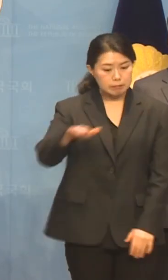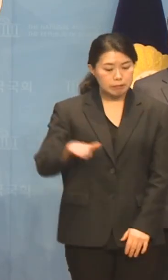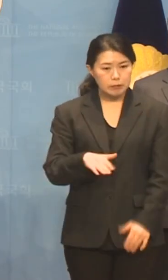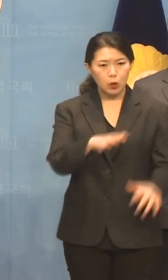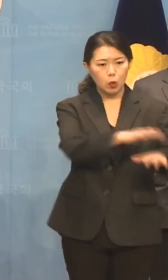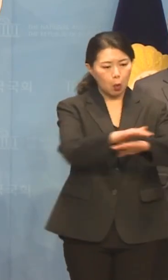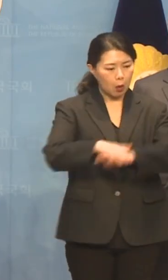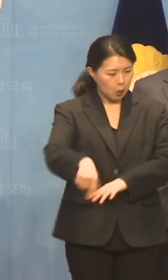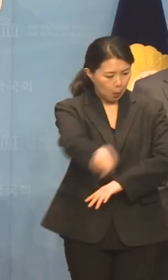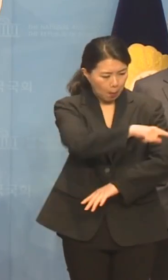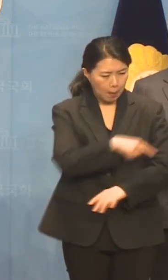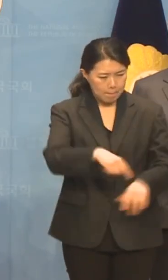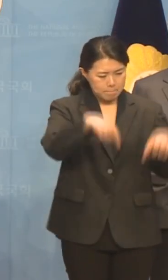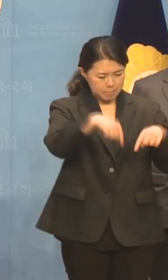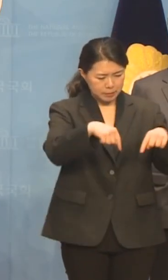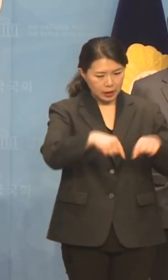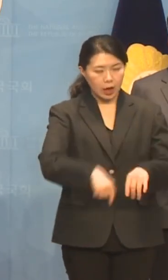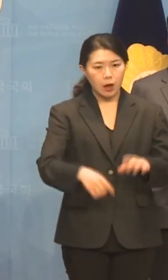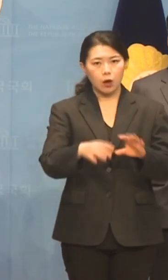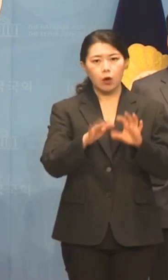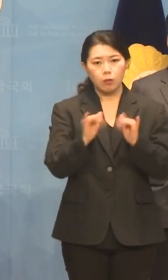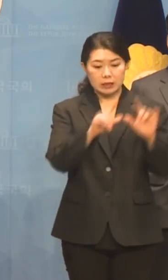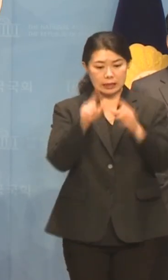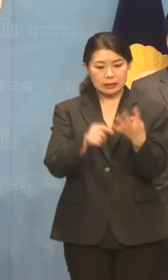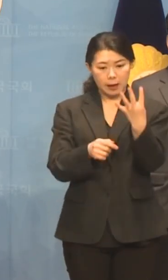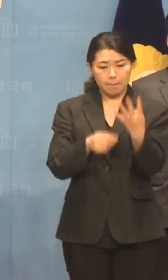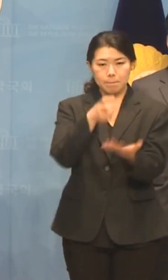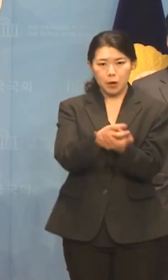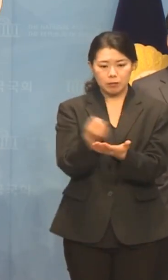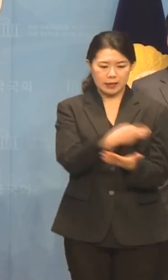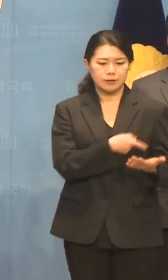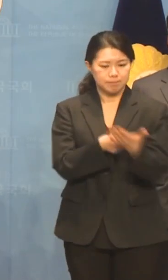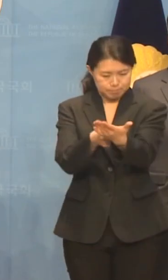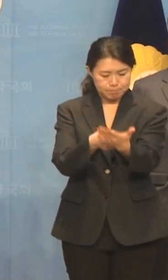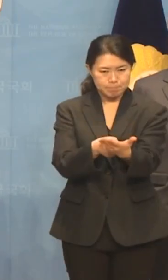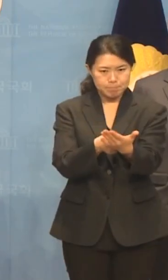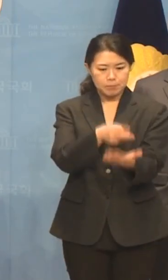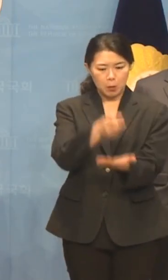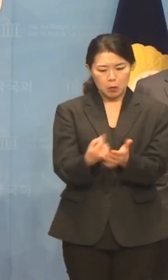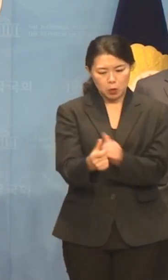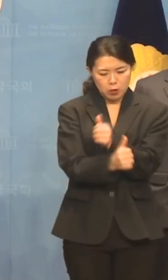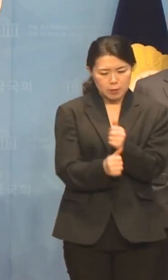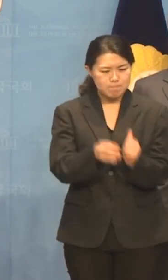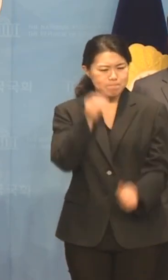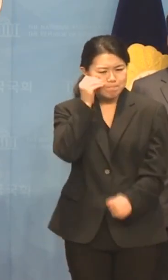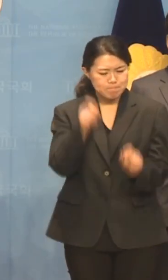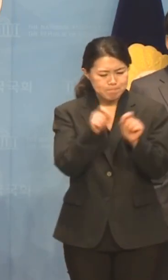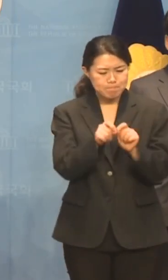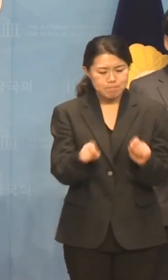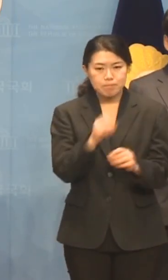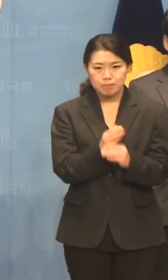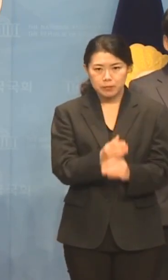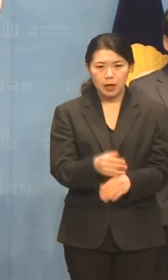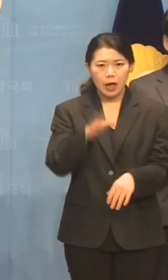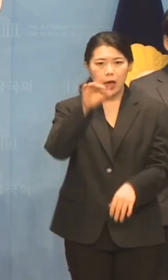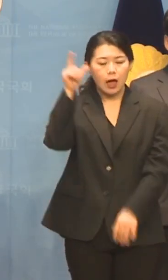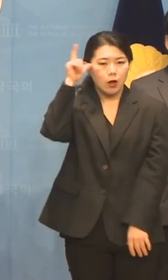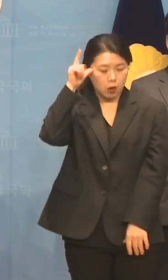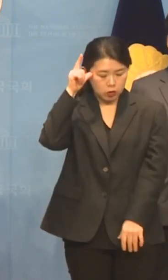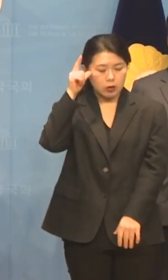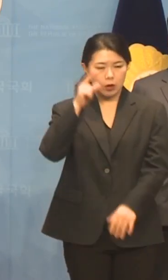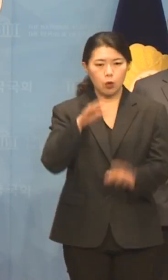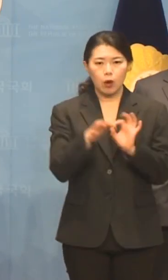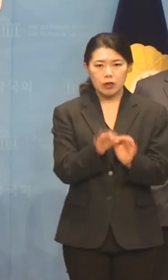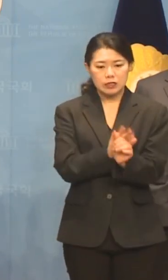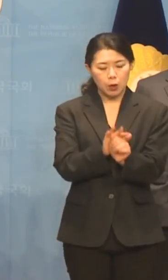농업계와 협의를 통해 농업민생 4법을 조속히 재발의하고 법안 소위에 결의되고 있는 한우산업 전환 및